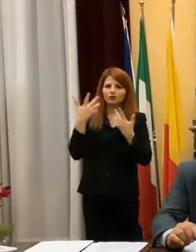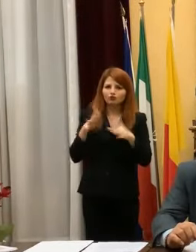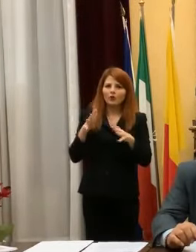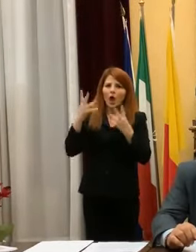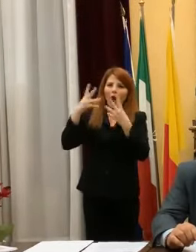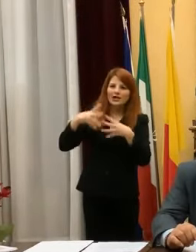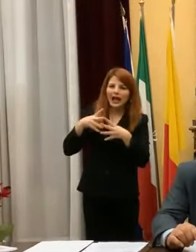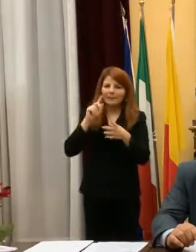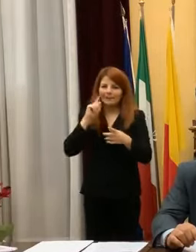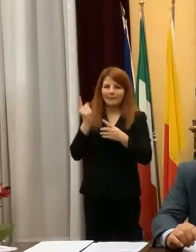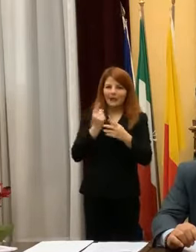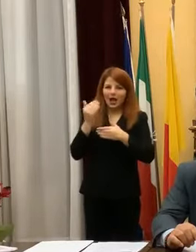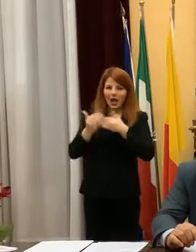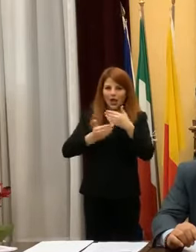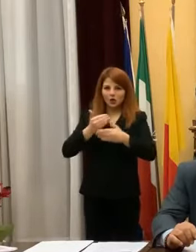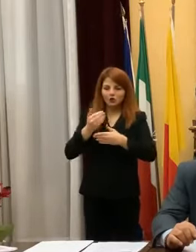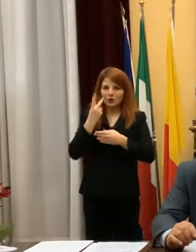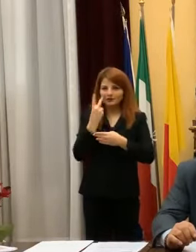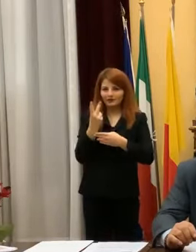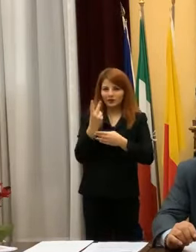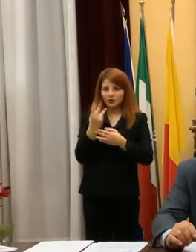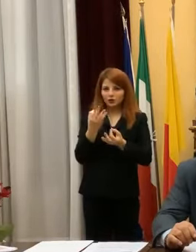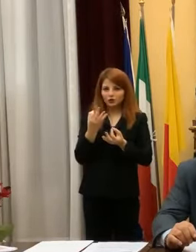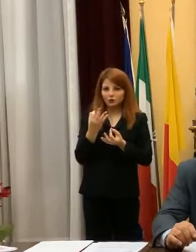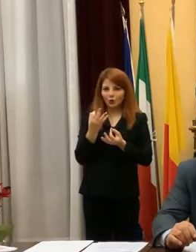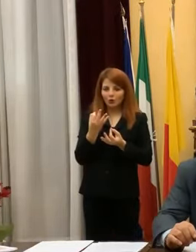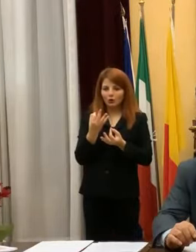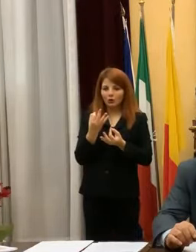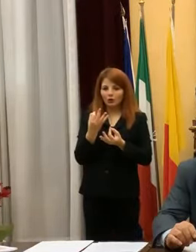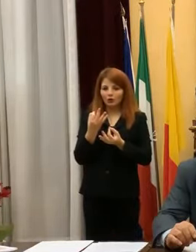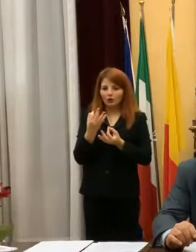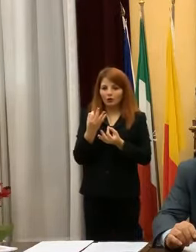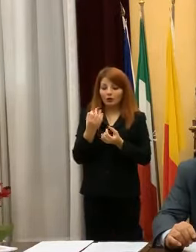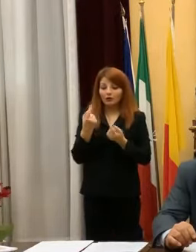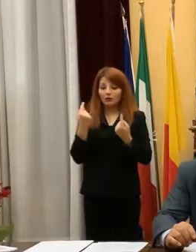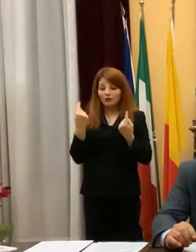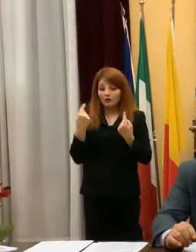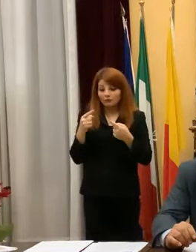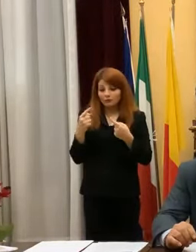questa prima fase, lo devo dire,